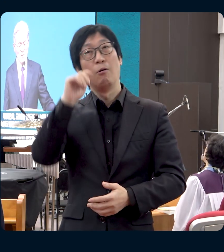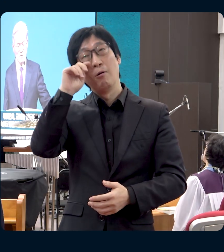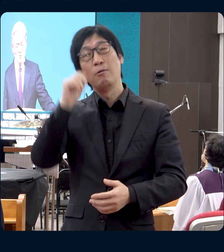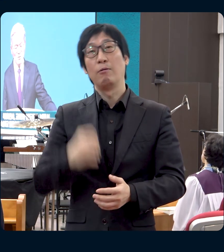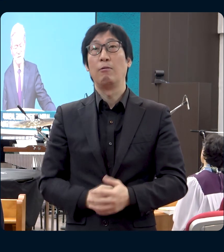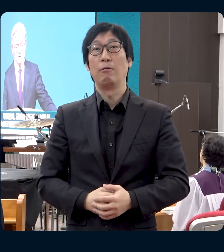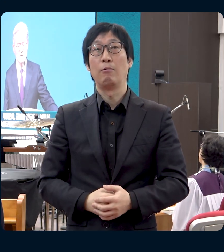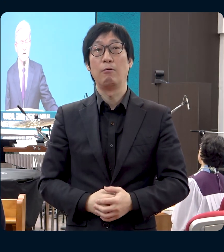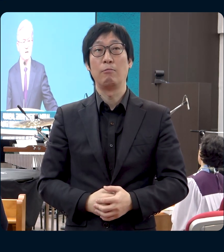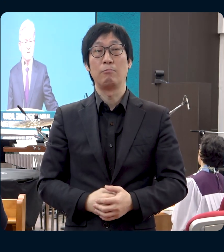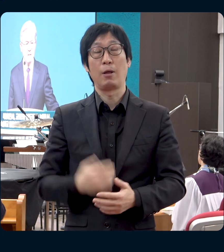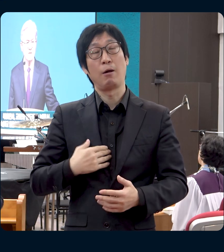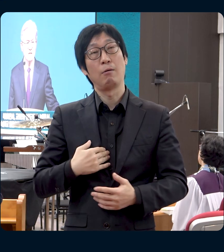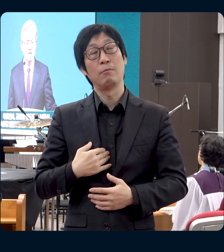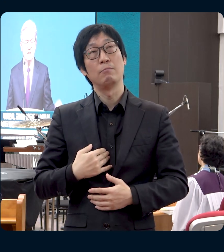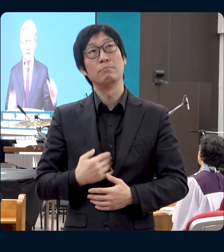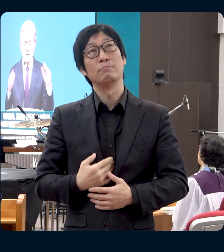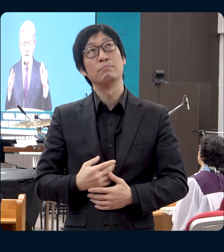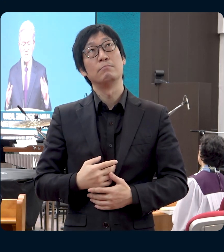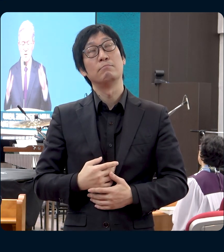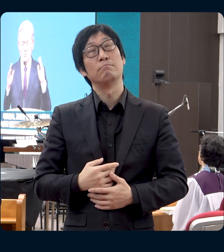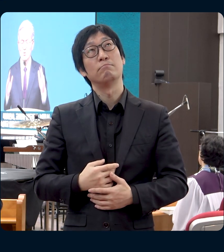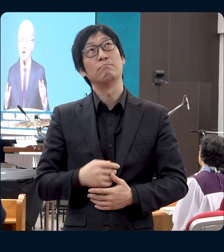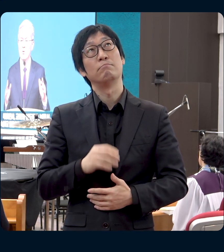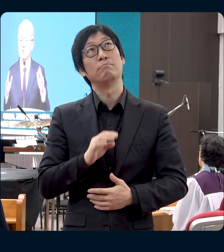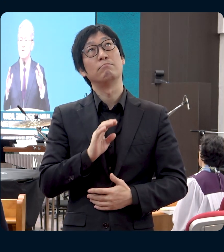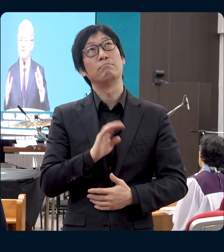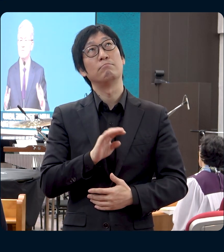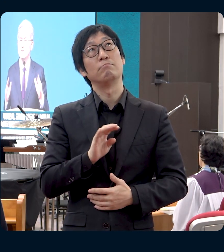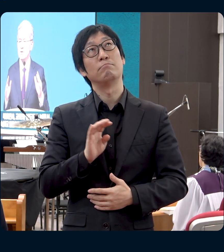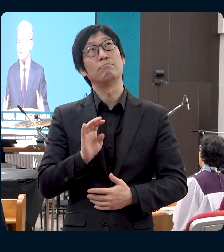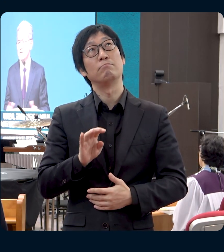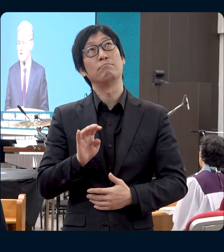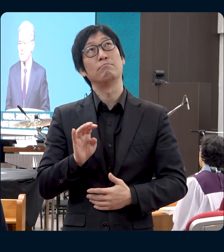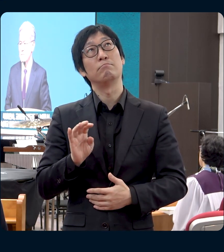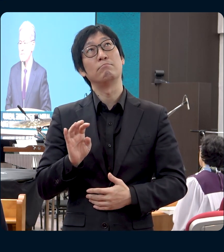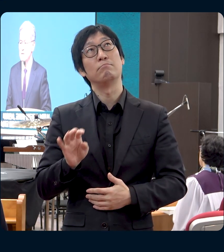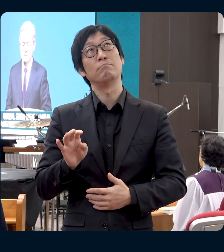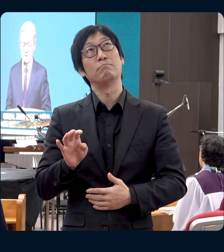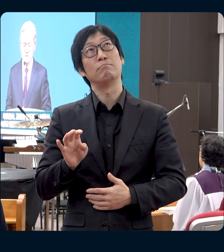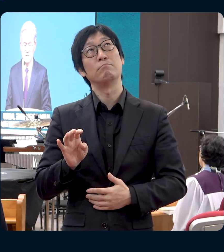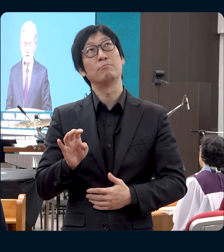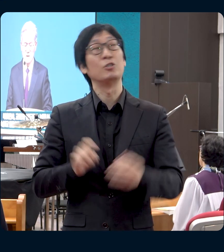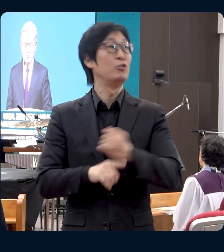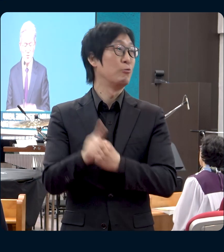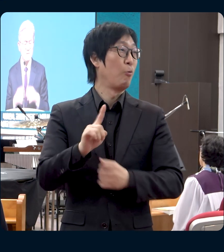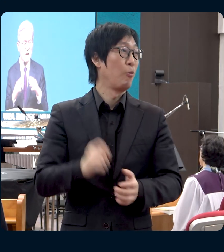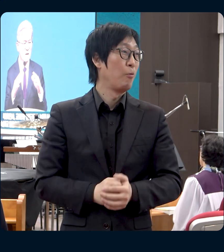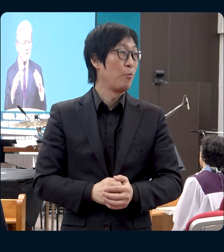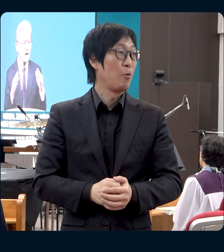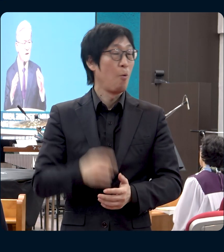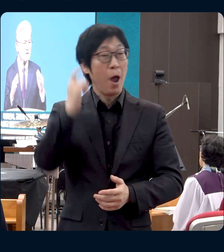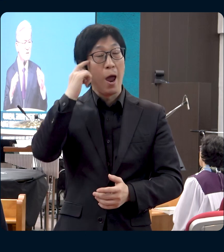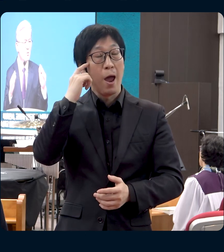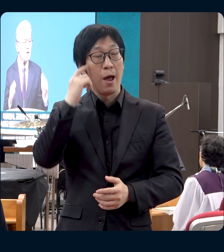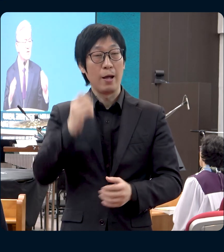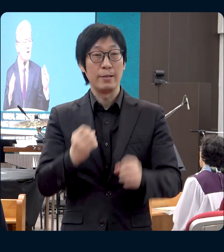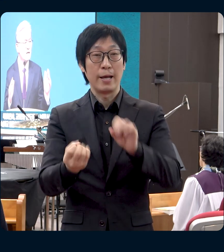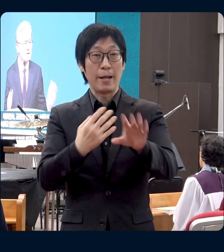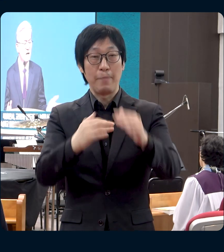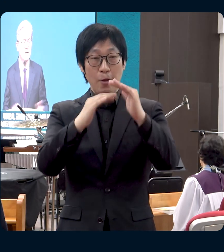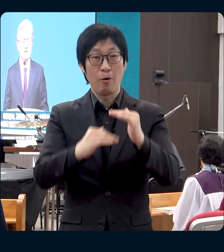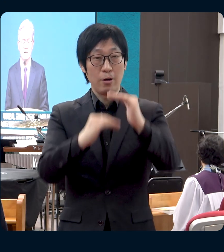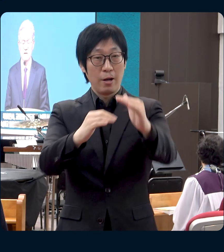질문을 받고 제가 잠시 대답을 못하고 뜸을 들였는데, 그것은 무슨 대답을 해야 할지